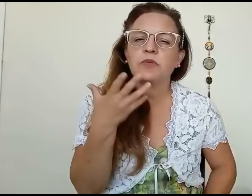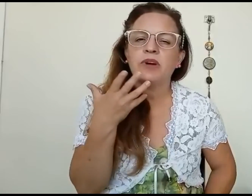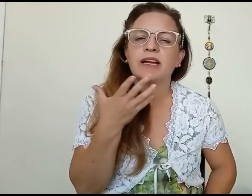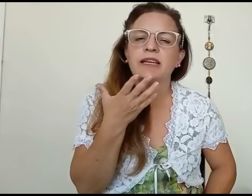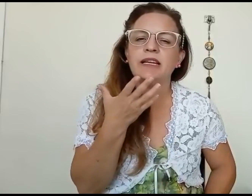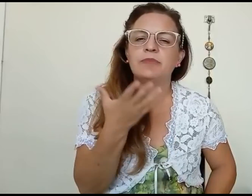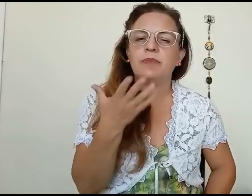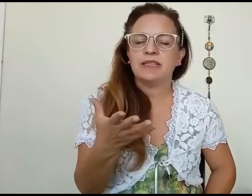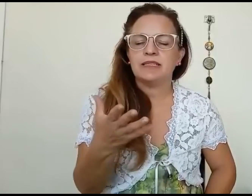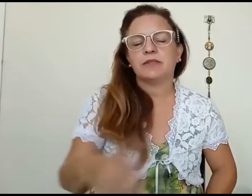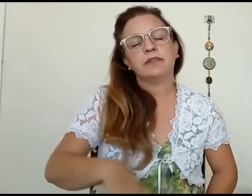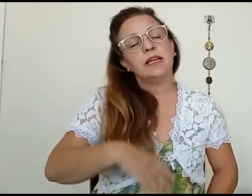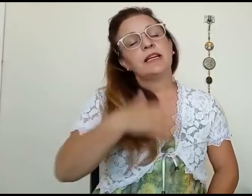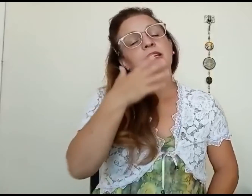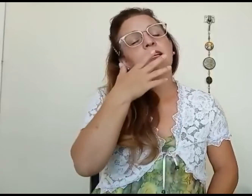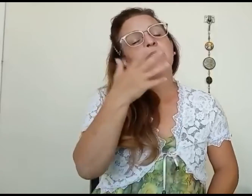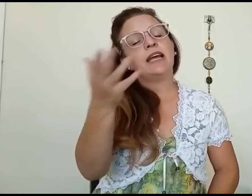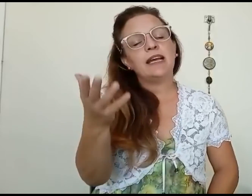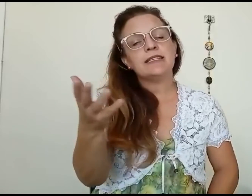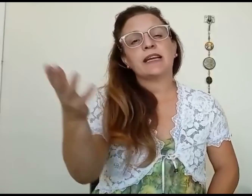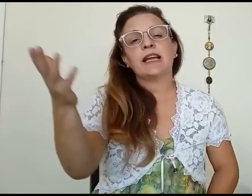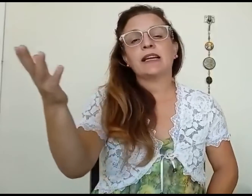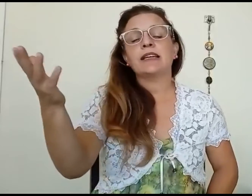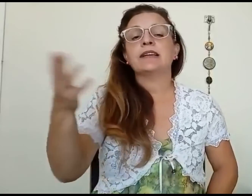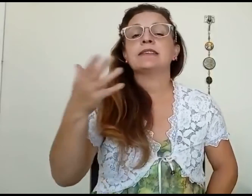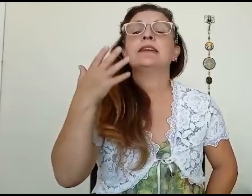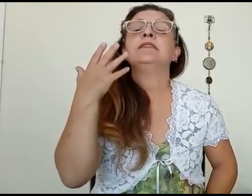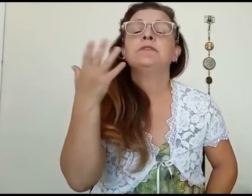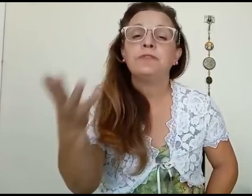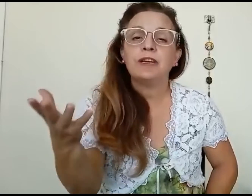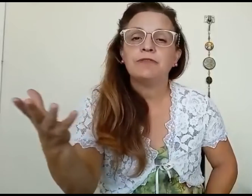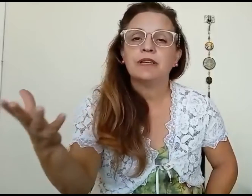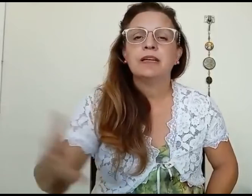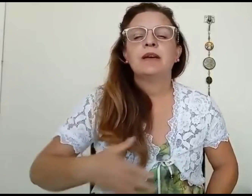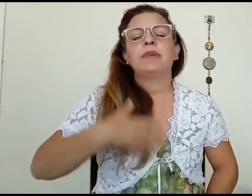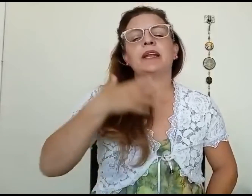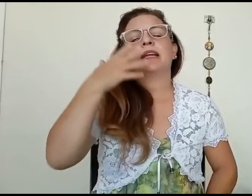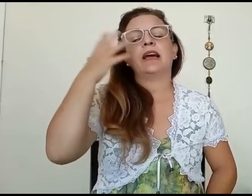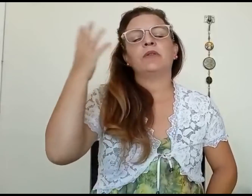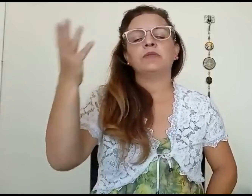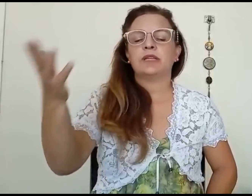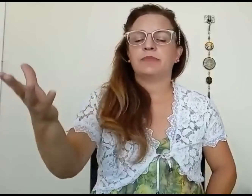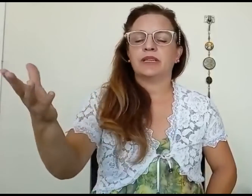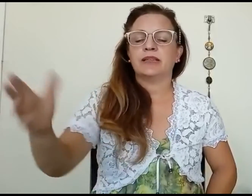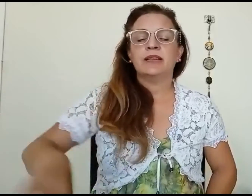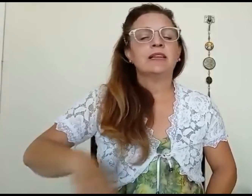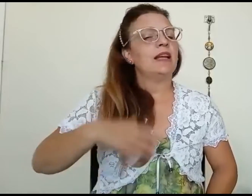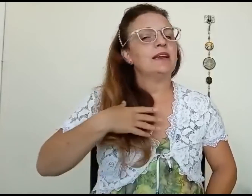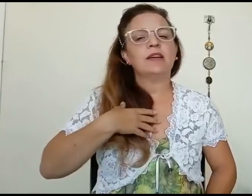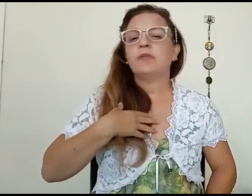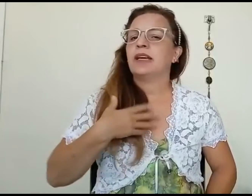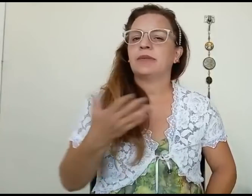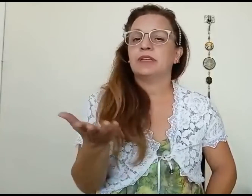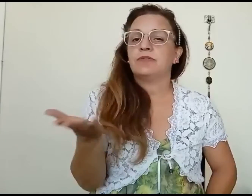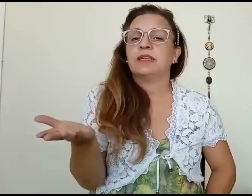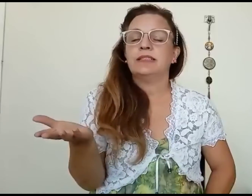com aquele bebezinho, que ele desse aquela criança viva para aquela outra mãe, que ela não era mãe